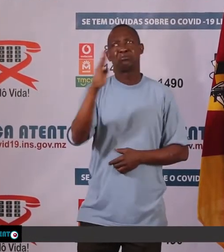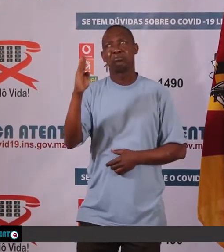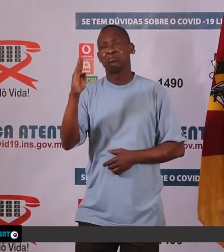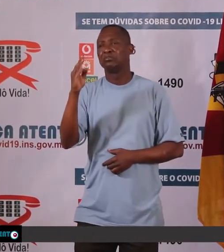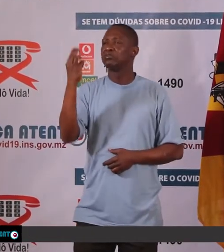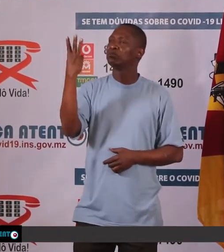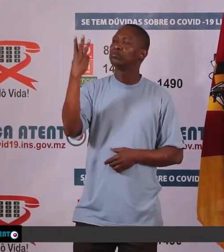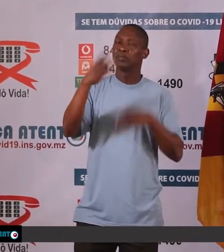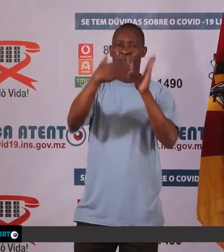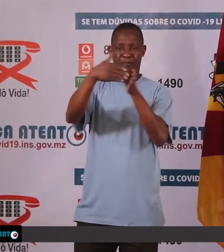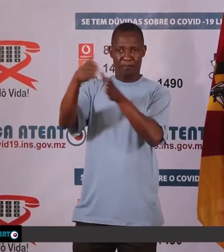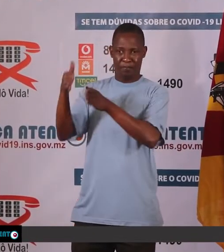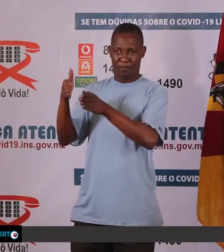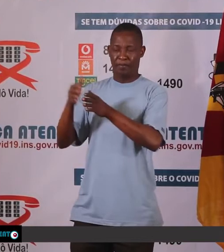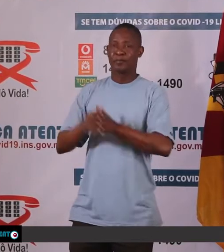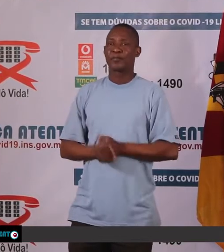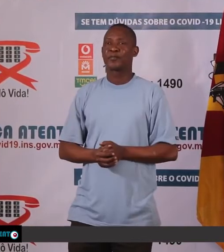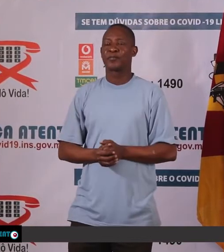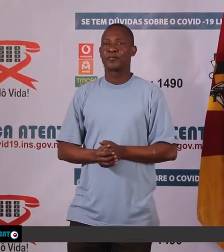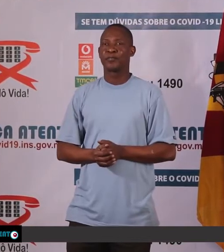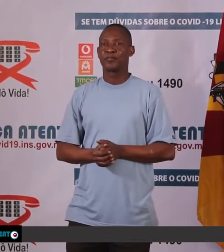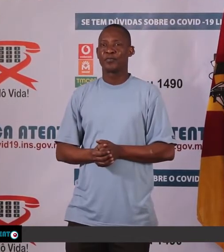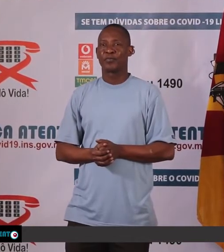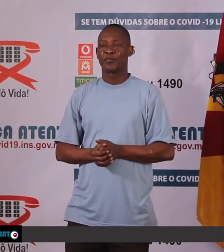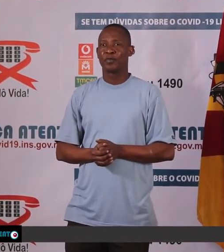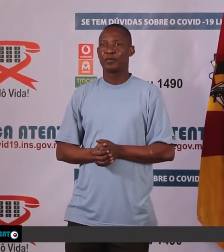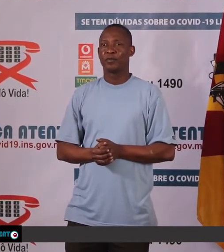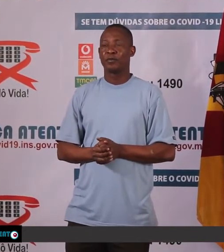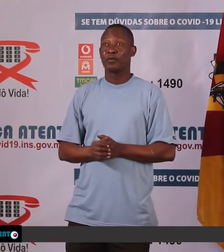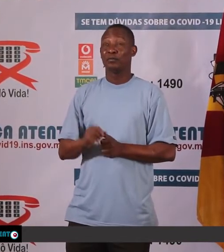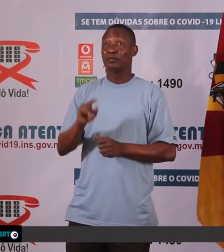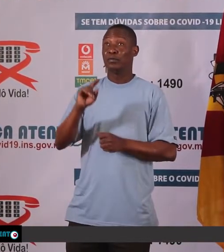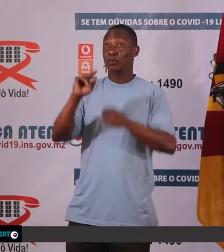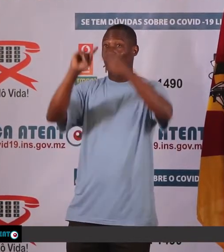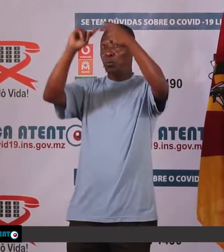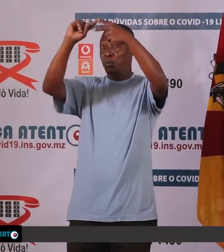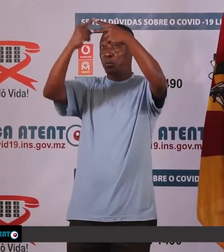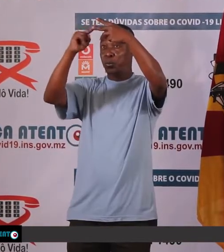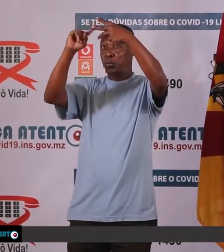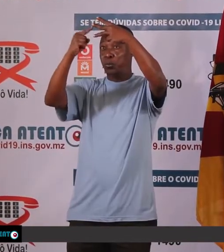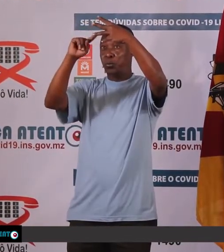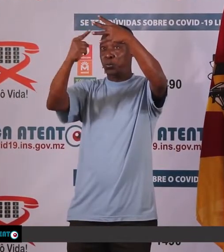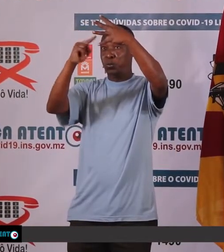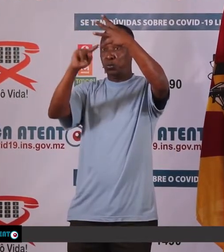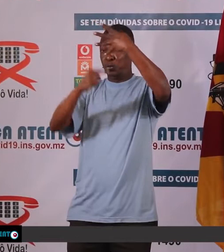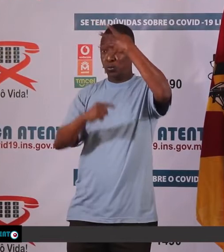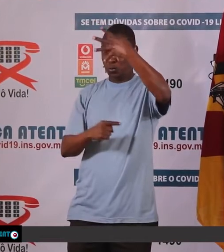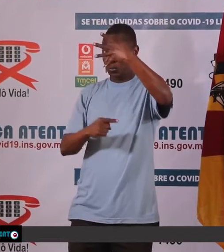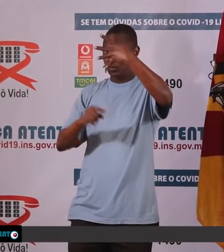Depois temos Inhambane também com 4 casos. Portanto, os 4 primeiros são Cabo